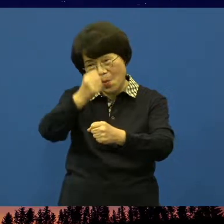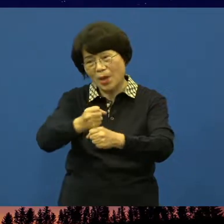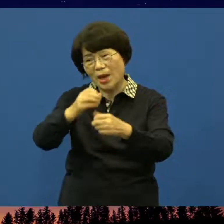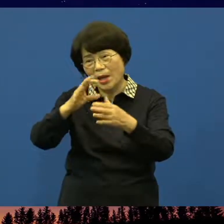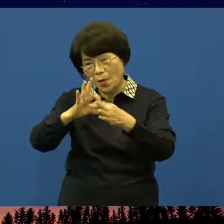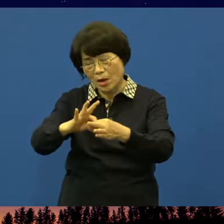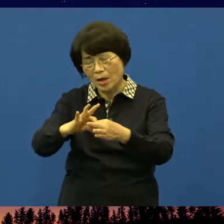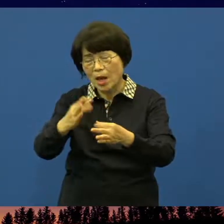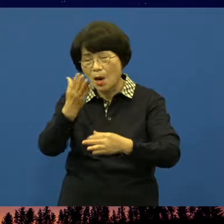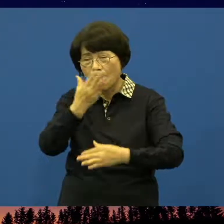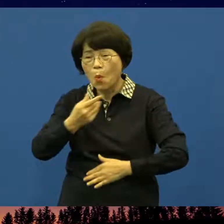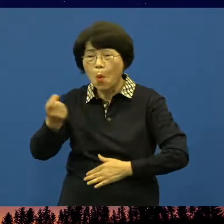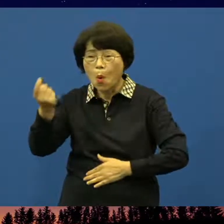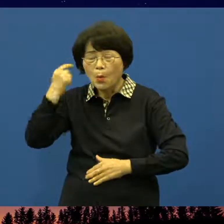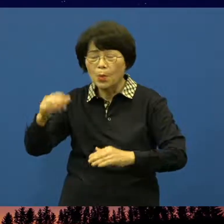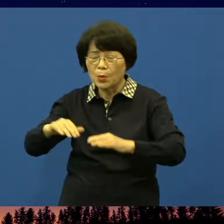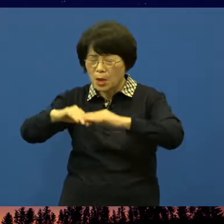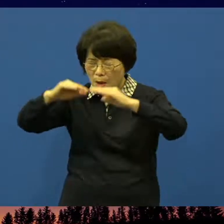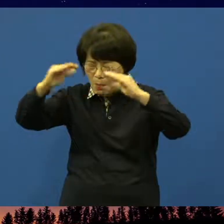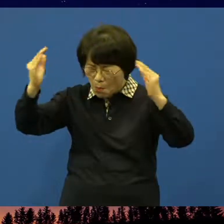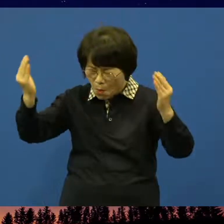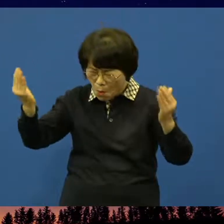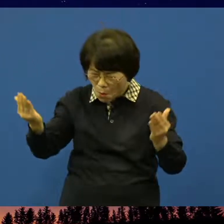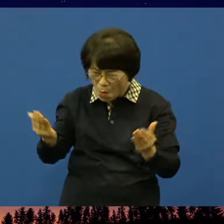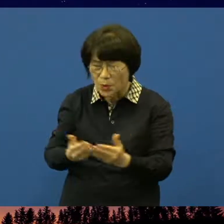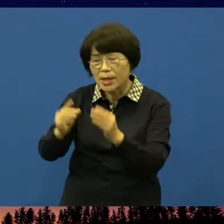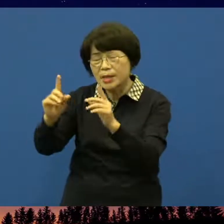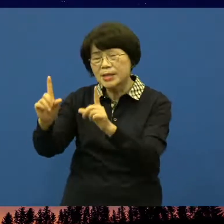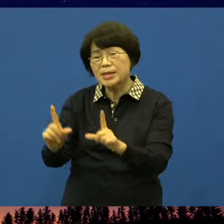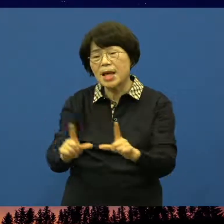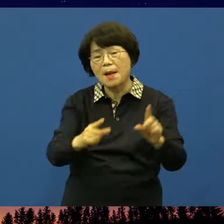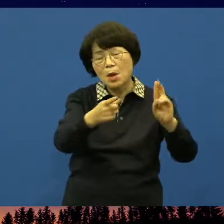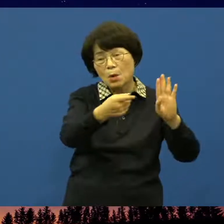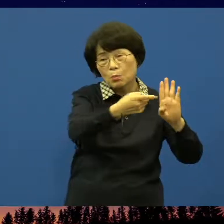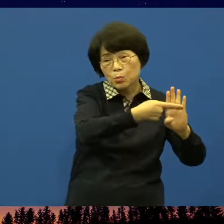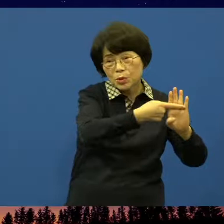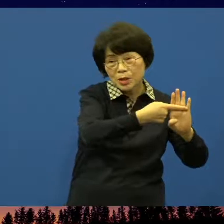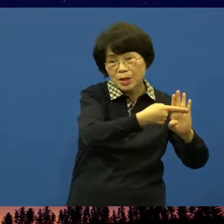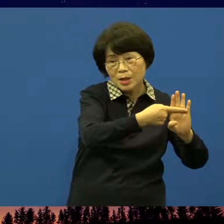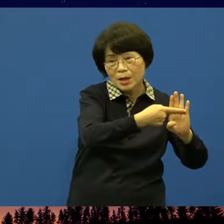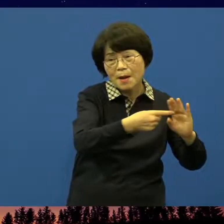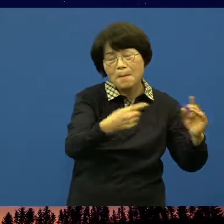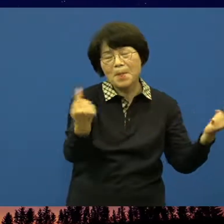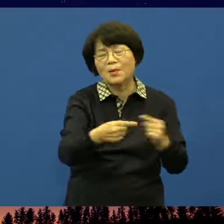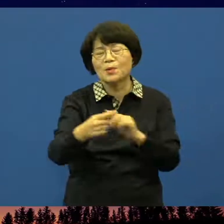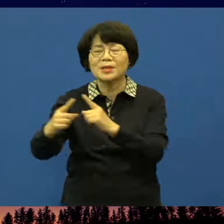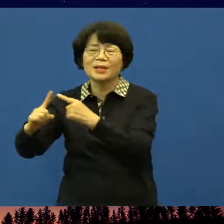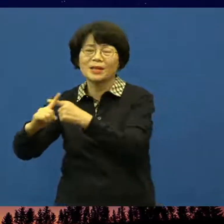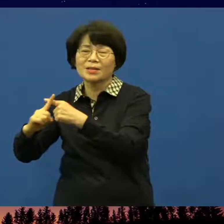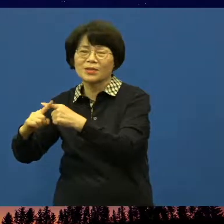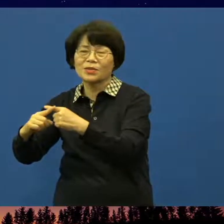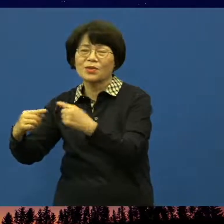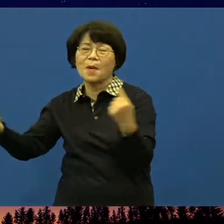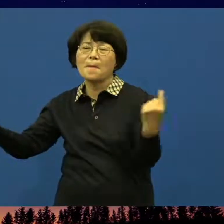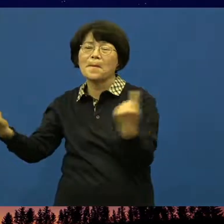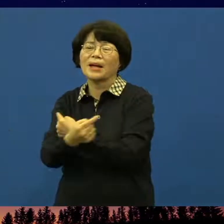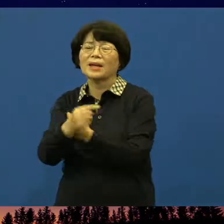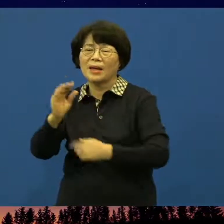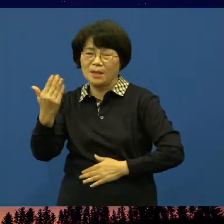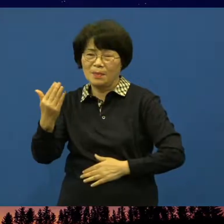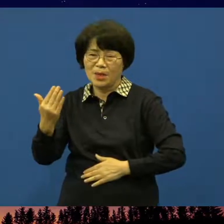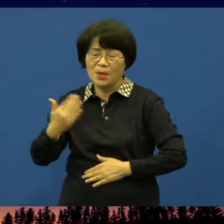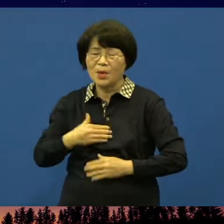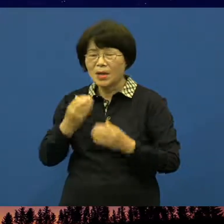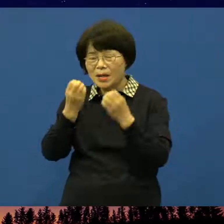복음은 우리의 삶을 모든 것들을, 부정적인 것들을 긍정적으로 바꿔놓는다. 뒤집어 놓는다. 우리를